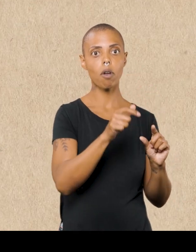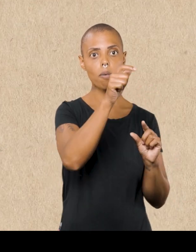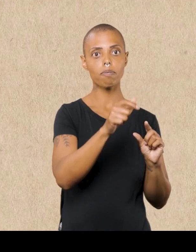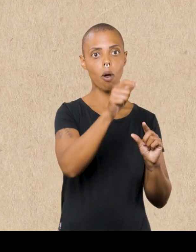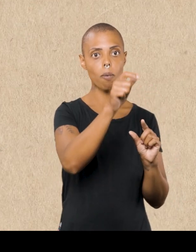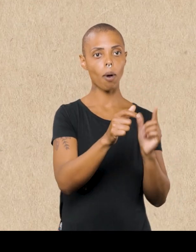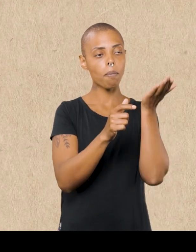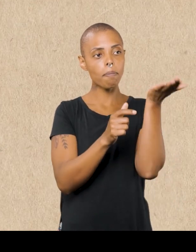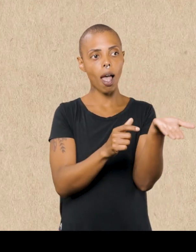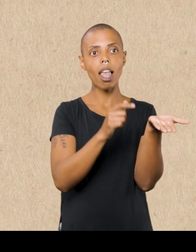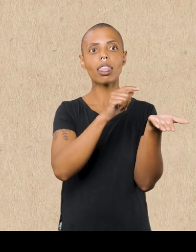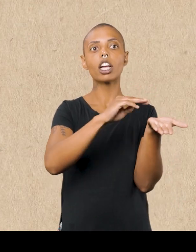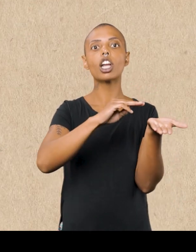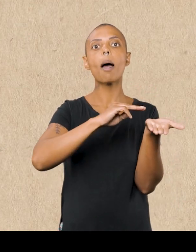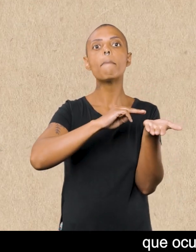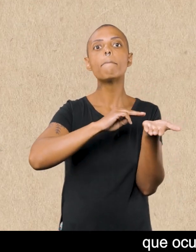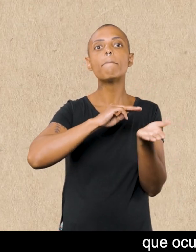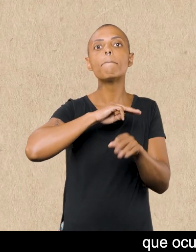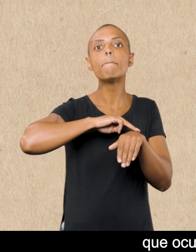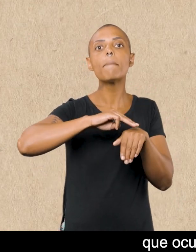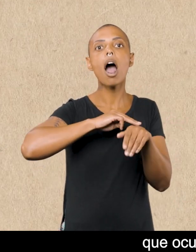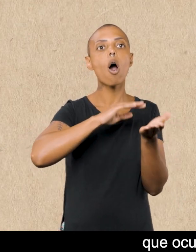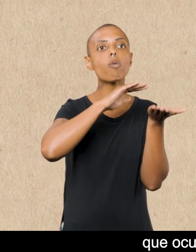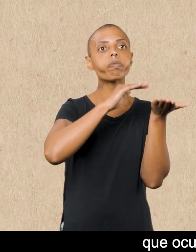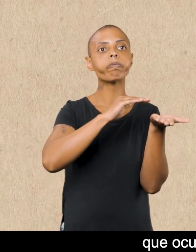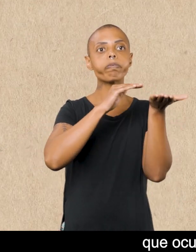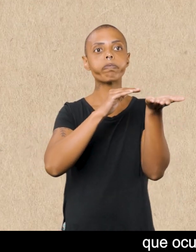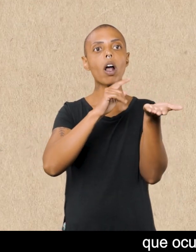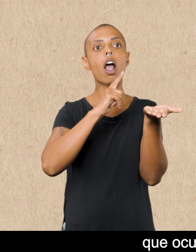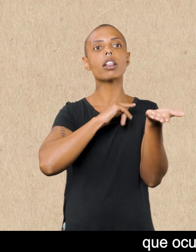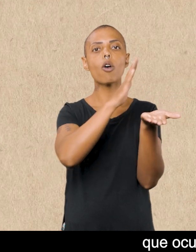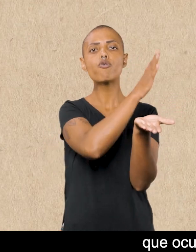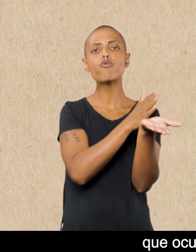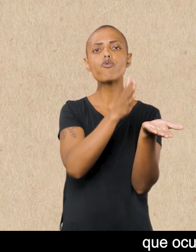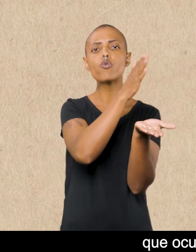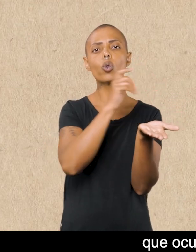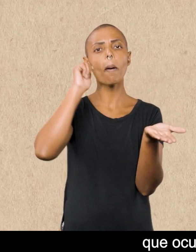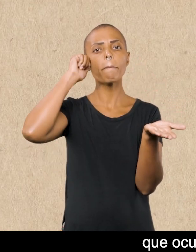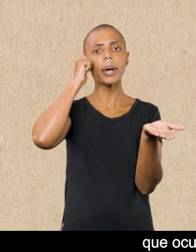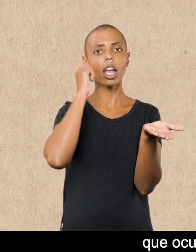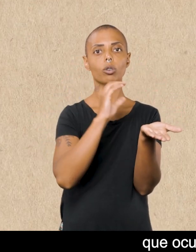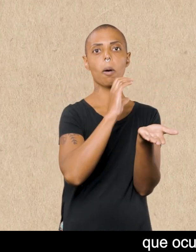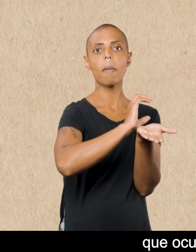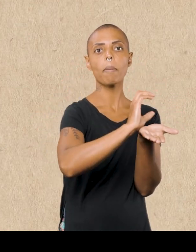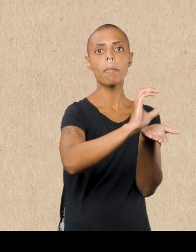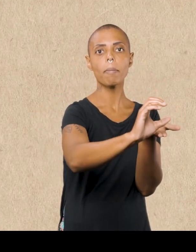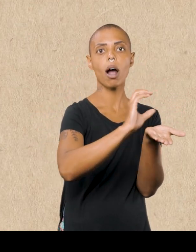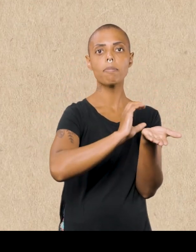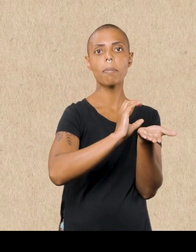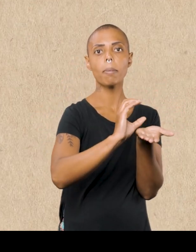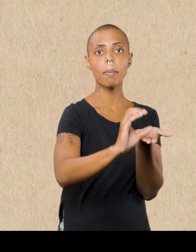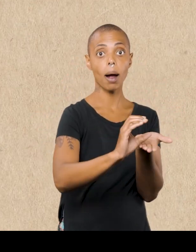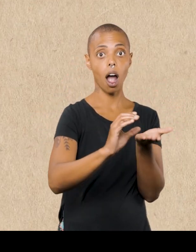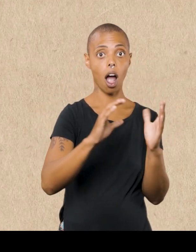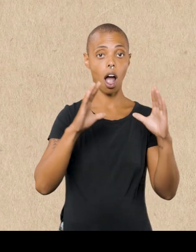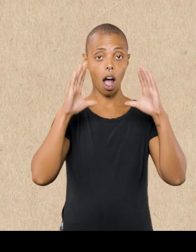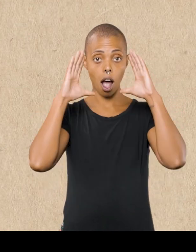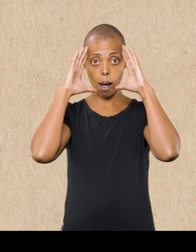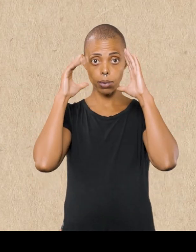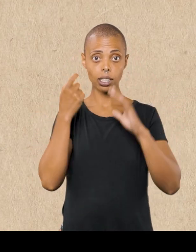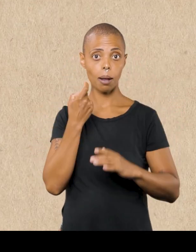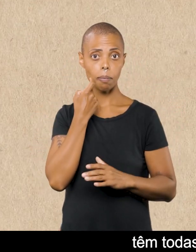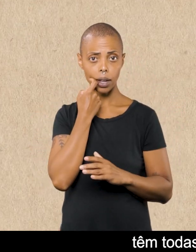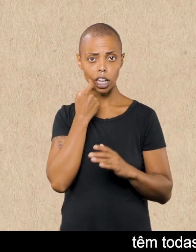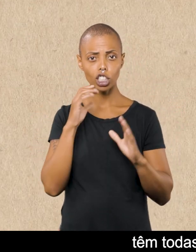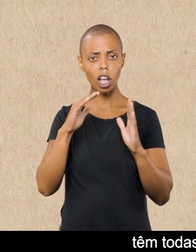peixe dispostas em 3 linhas e 3 colunas simétricas sobre uma bandeja retangular marrom que ocupa quase toda a área da obra